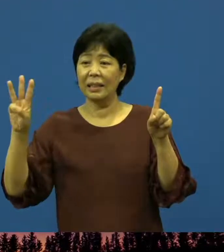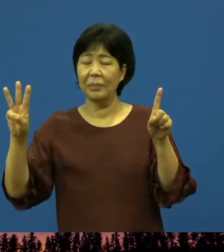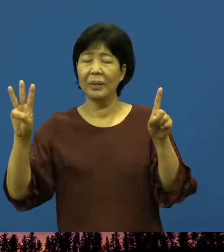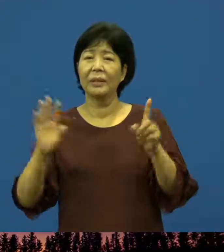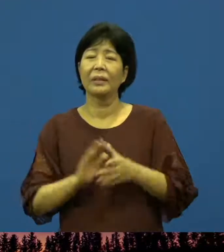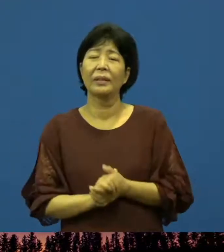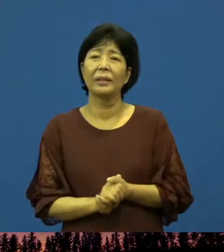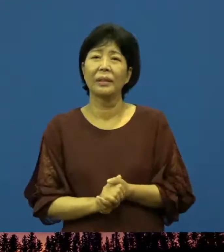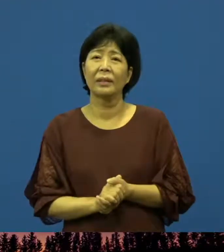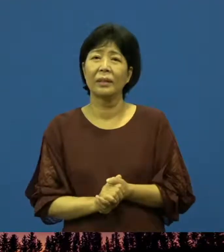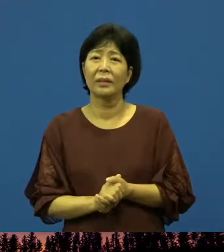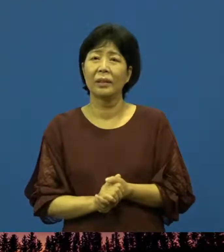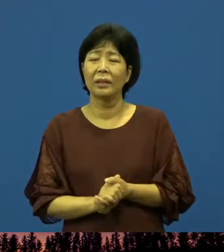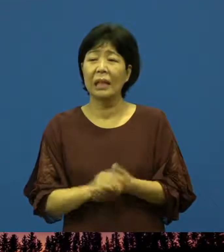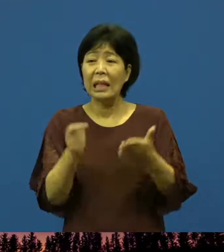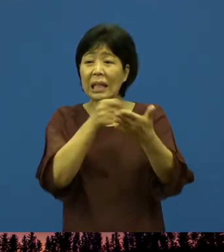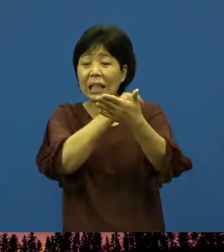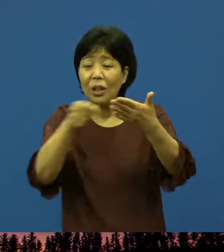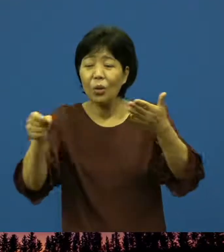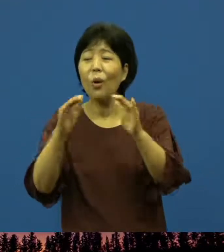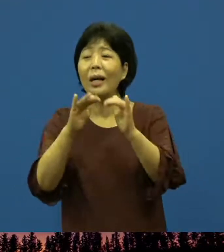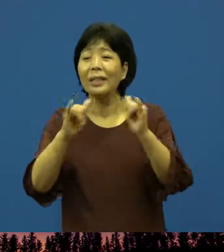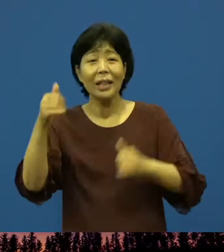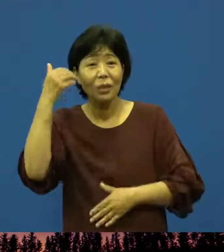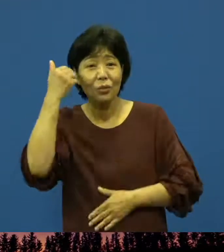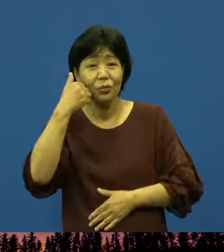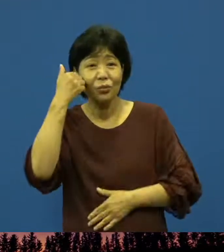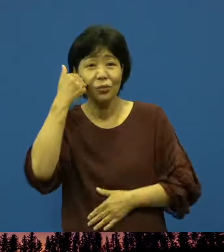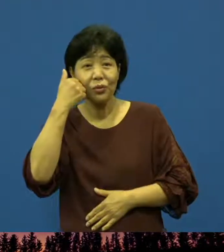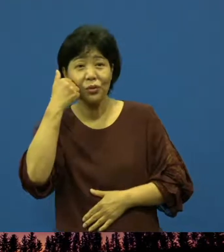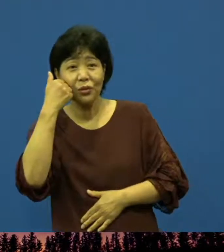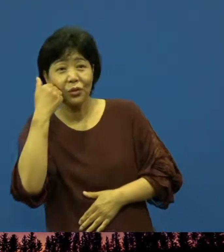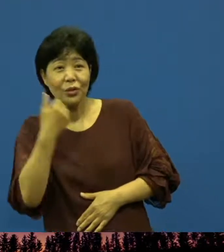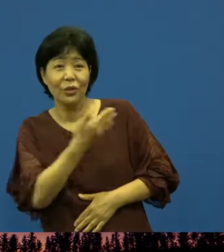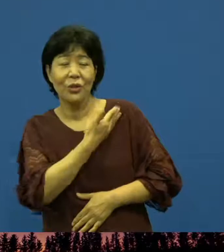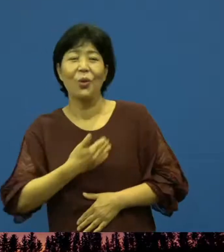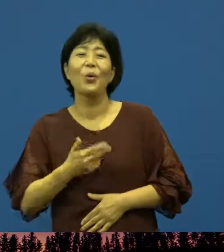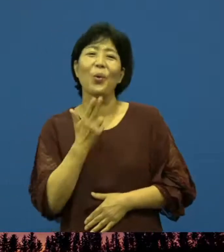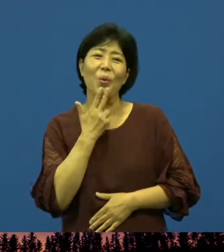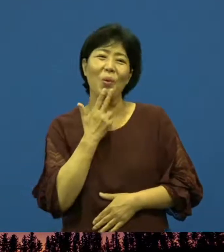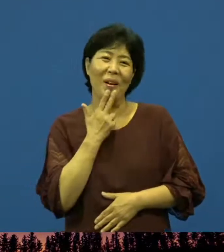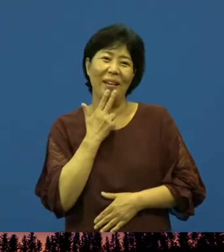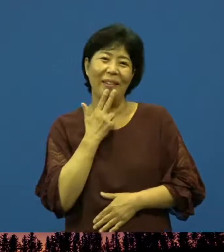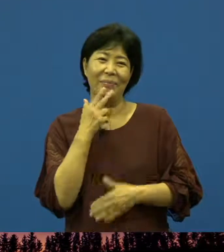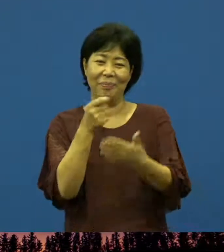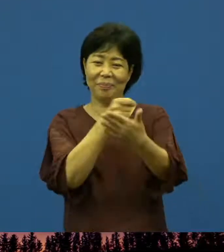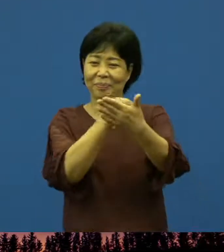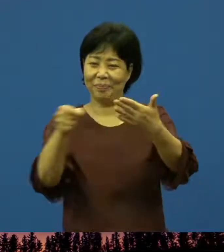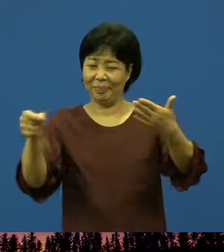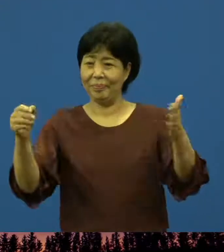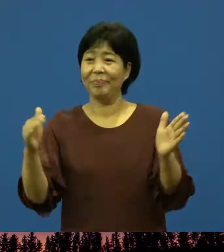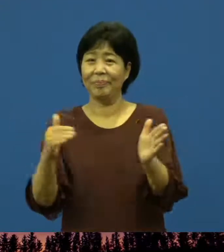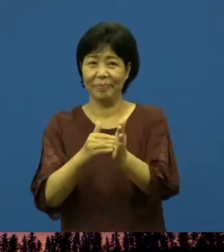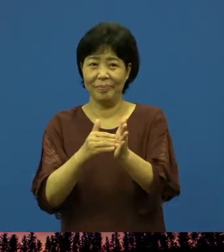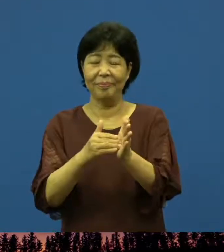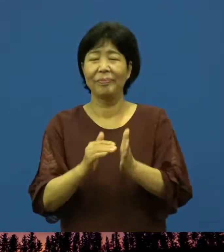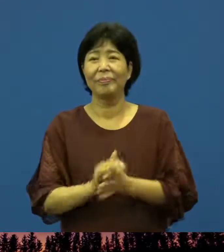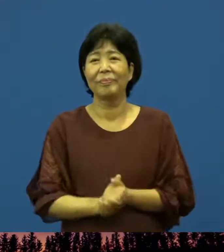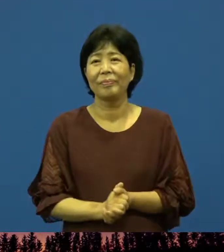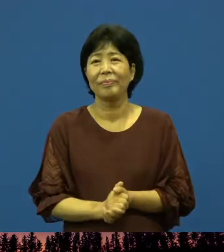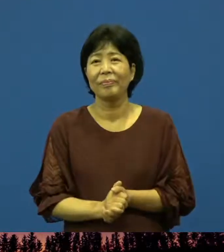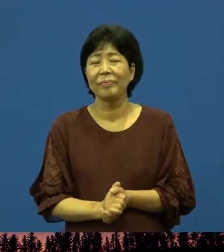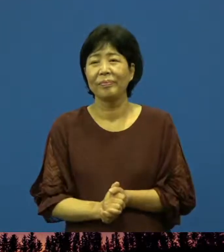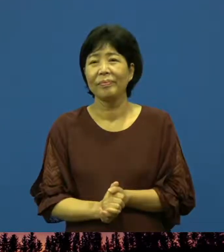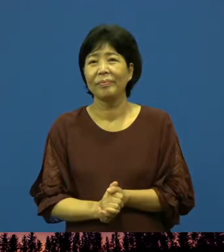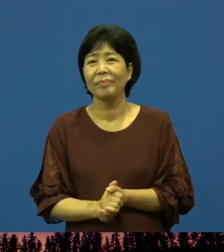요한이 기록했죠. 요한 1서니까 요한이 기록했습니다. 요한이 기록한 성경이 요한복음도 있고